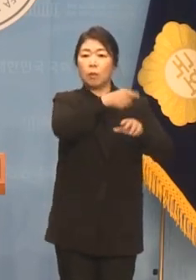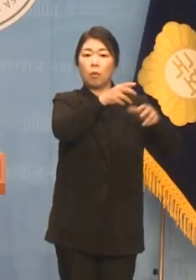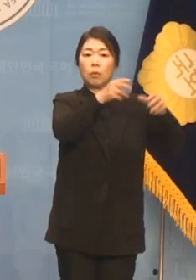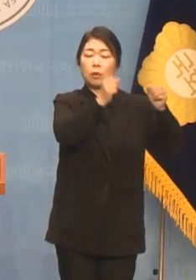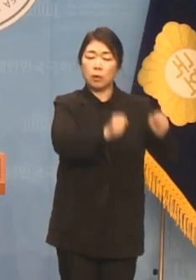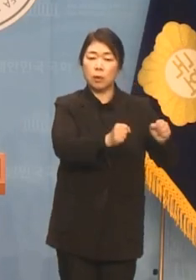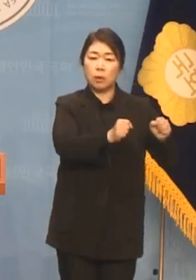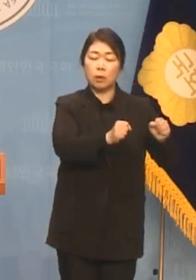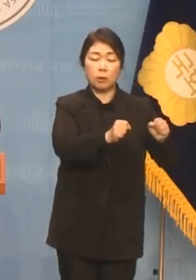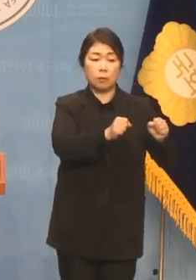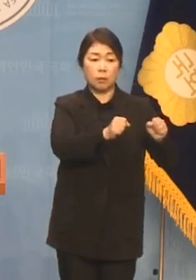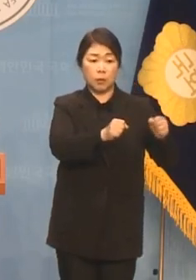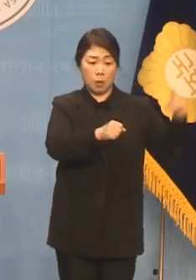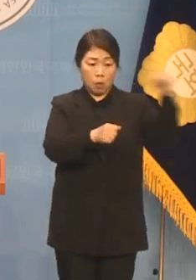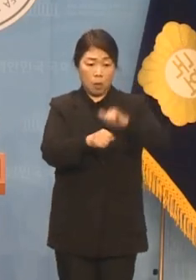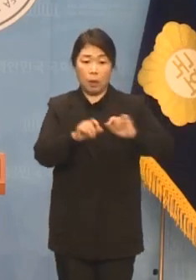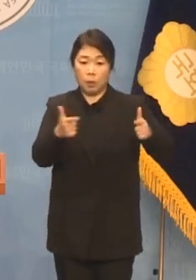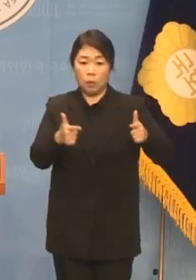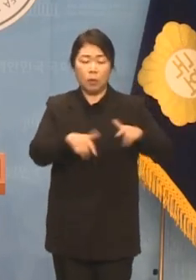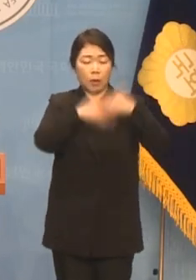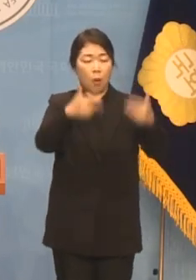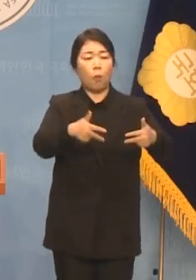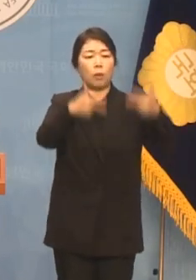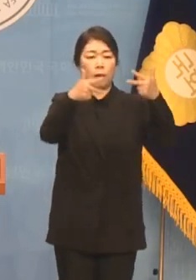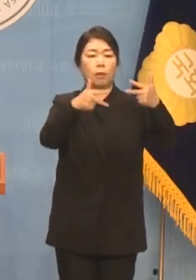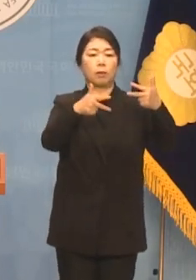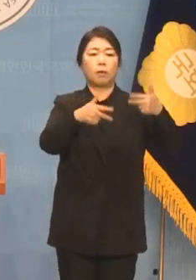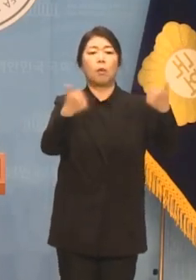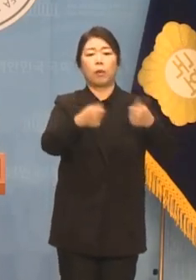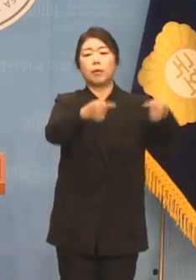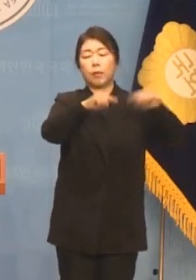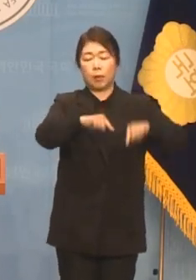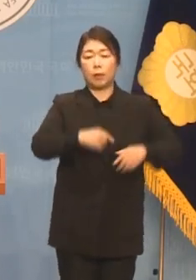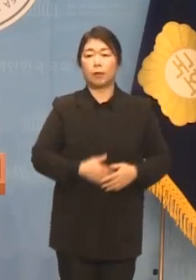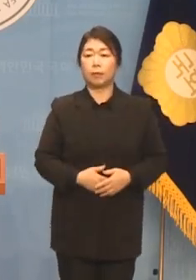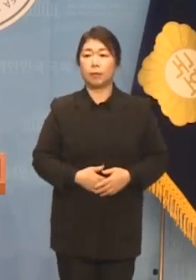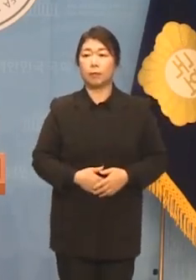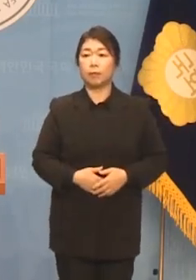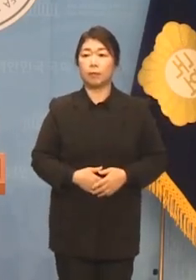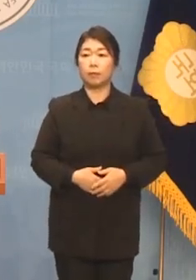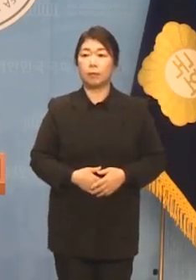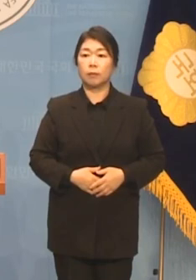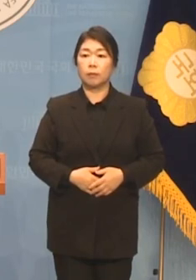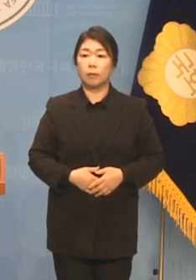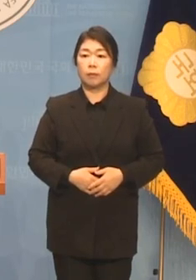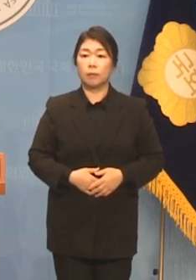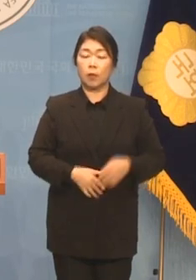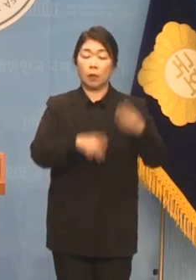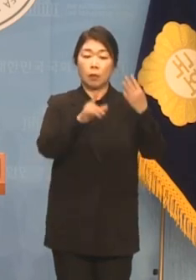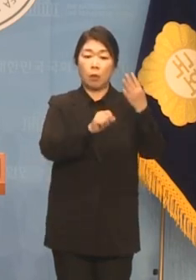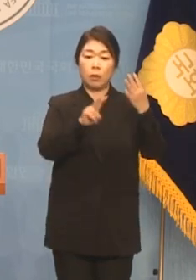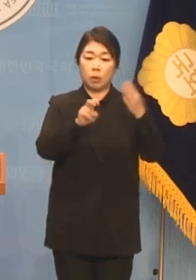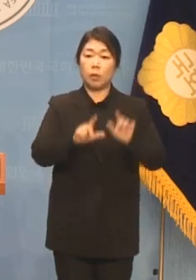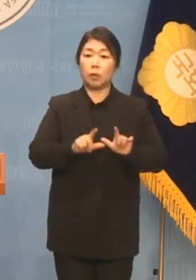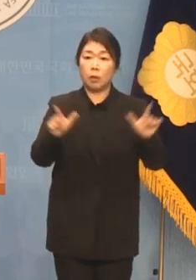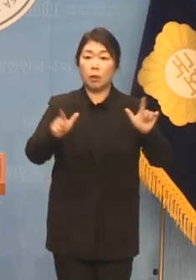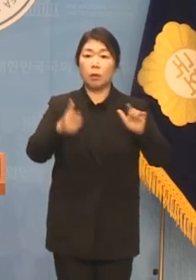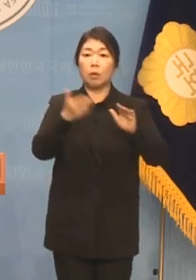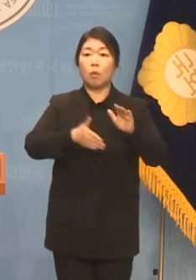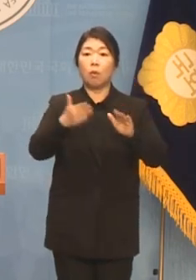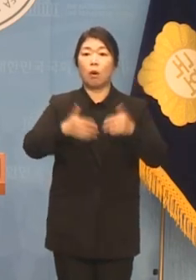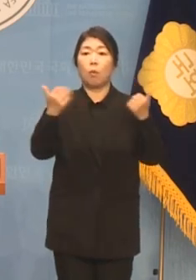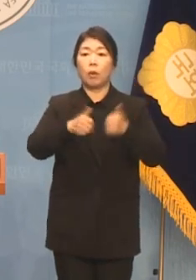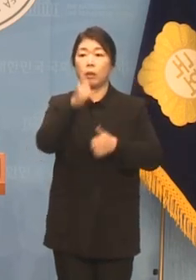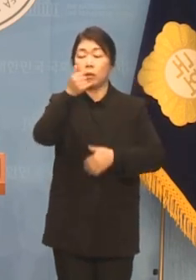모두 화상으로 참석했습니다 다음달 22일 열 공관장 회의가 예정되 있는데도